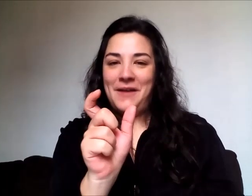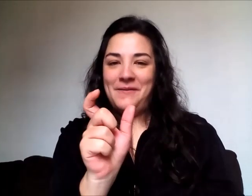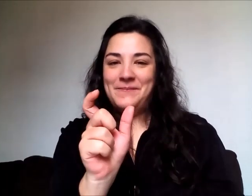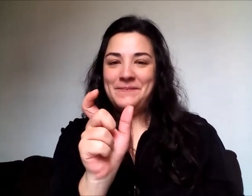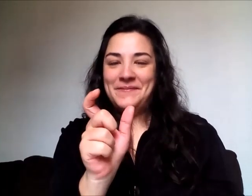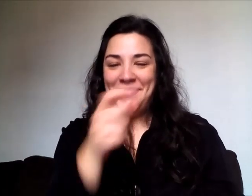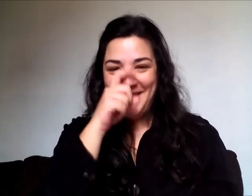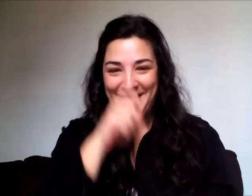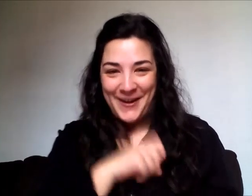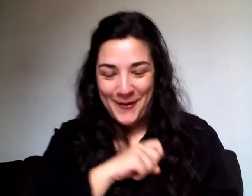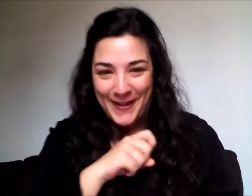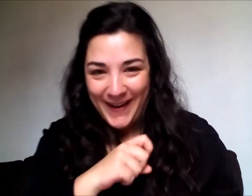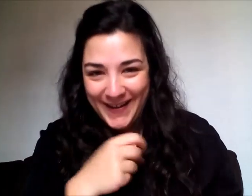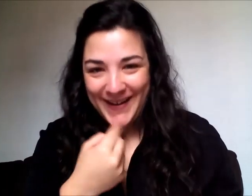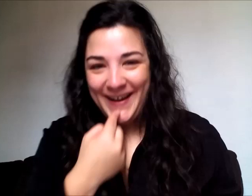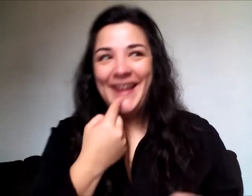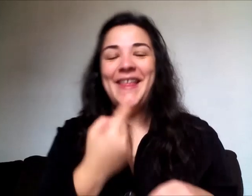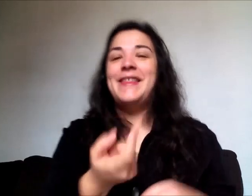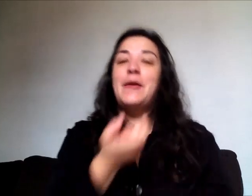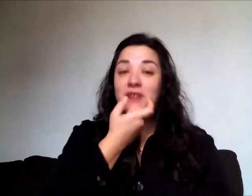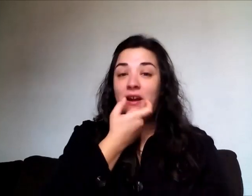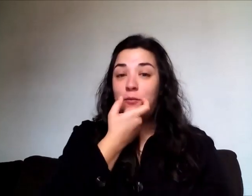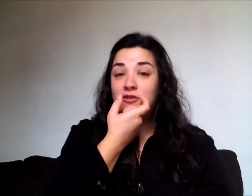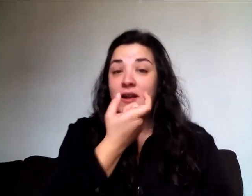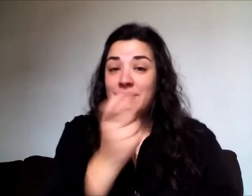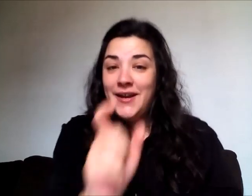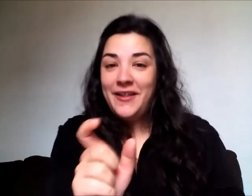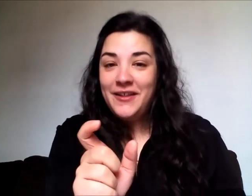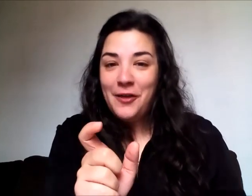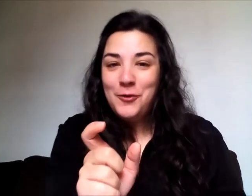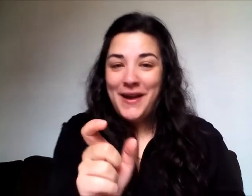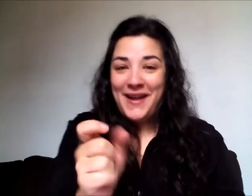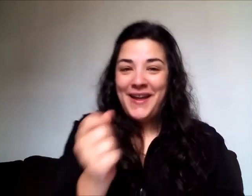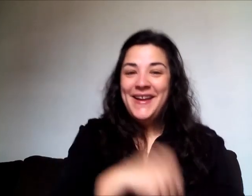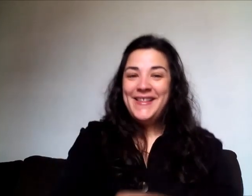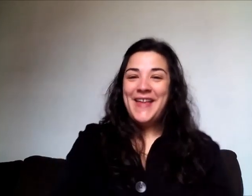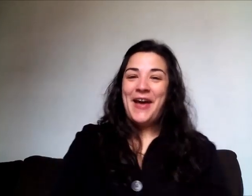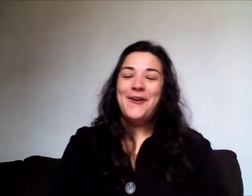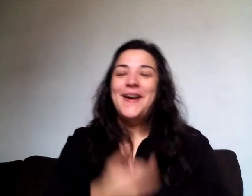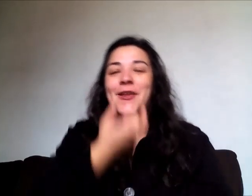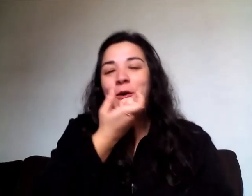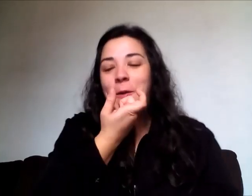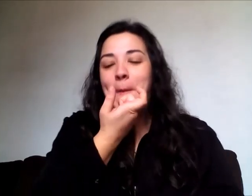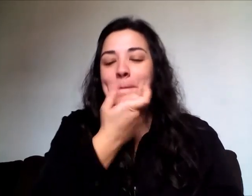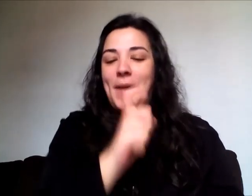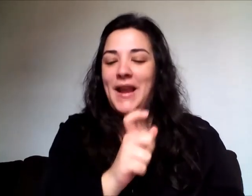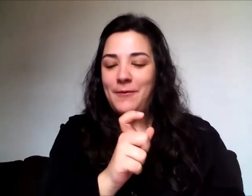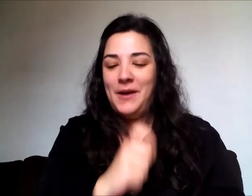Palabra. Recordad que decíamos que era como sacarse la dentadura. ¿De acuerdo? Palabra.